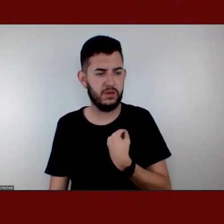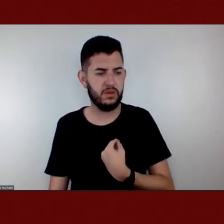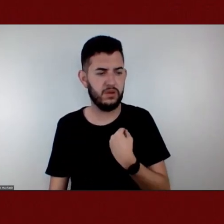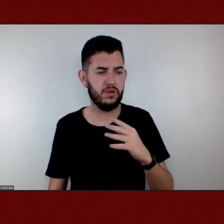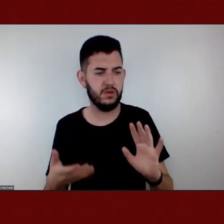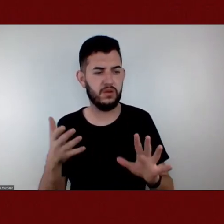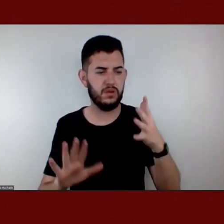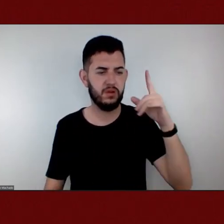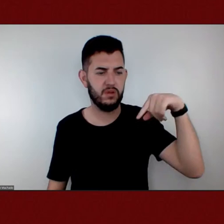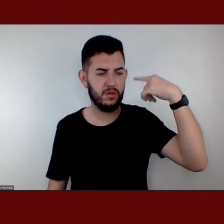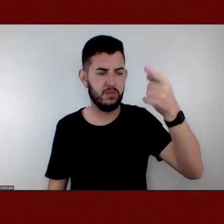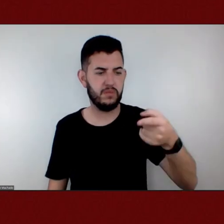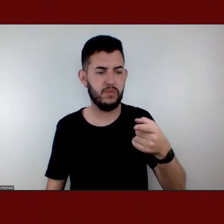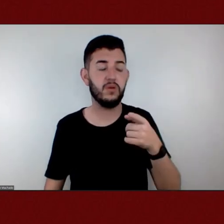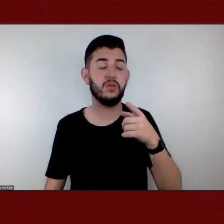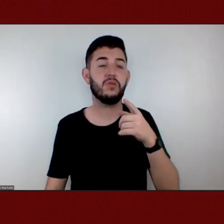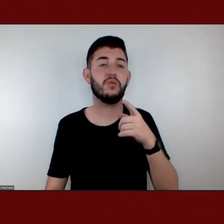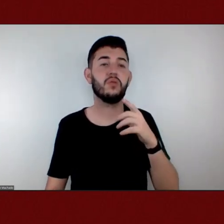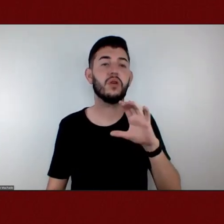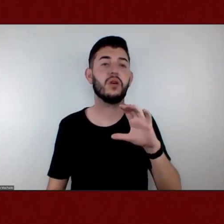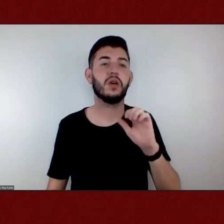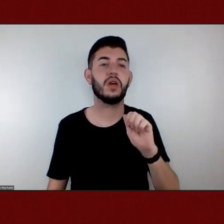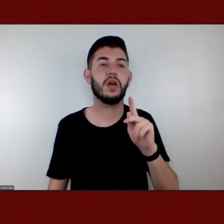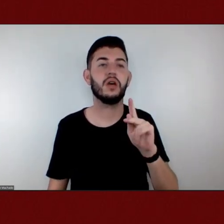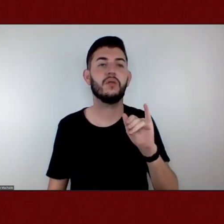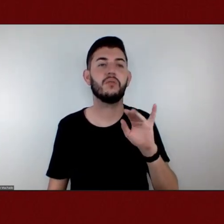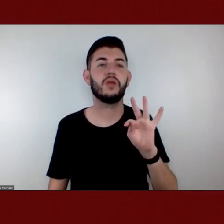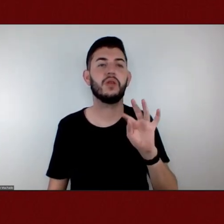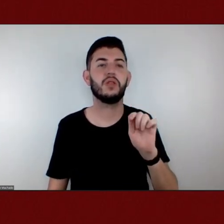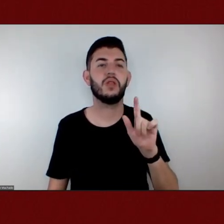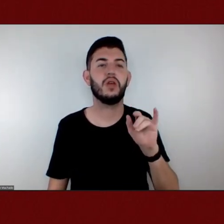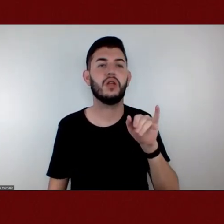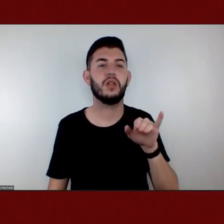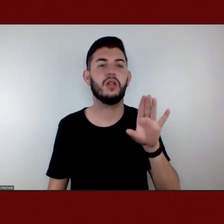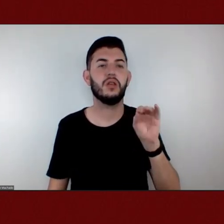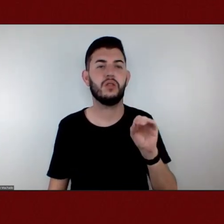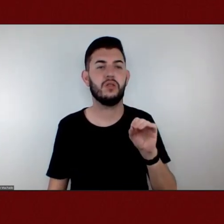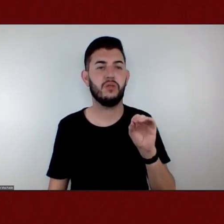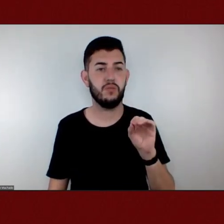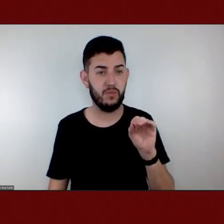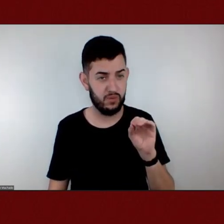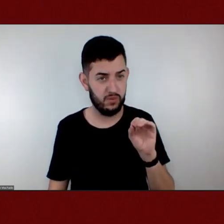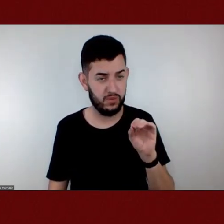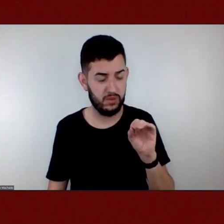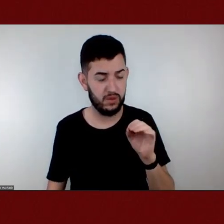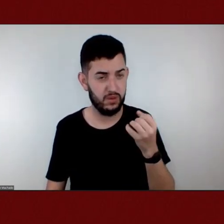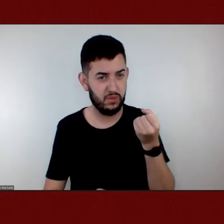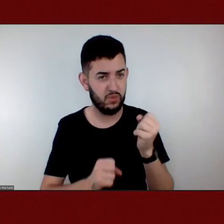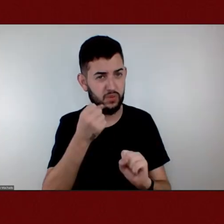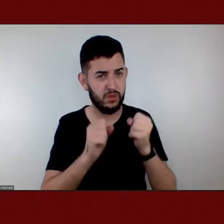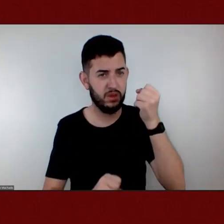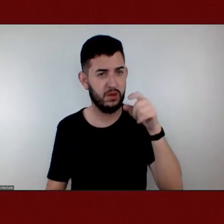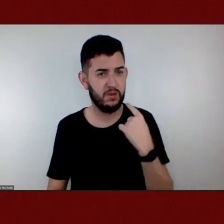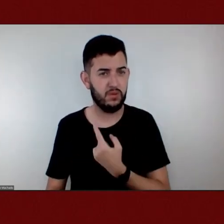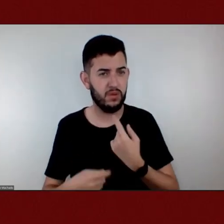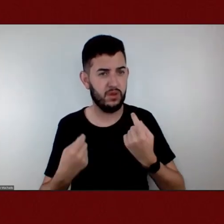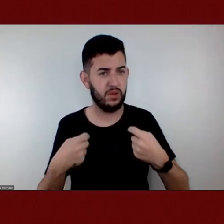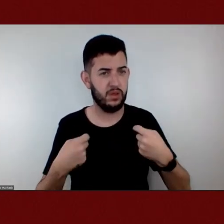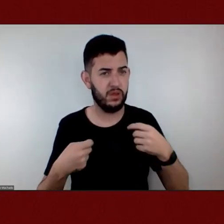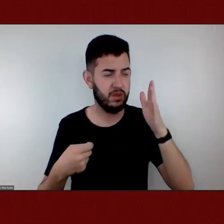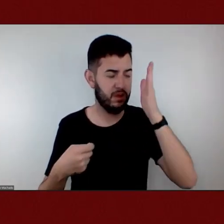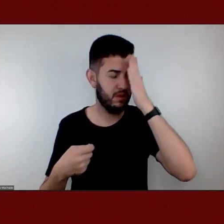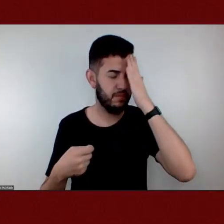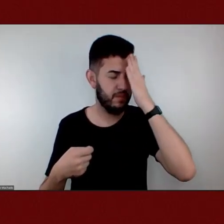pós-capitalismo industrial. Nós estamos vivendo a necessidade de saber que não temos mais um mundo